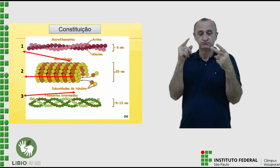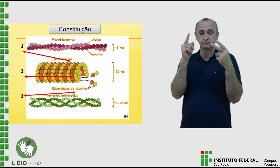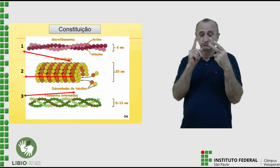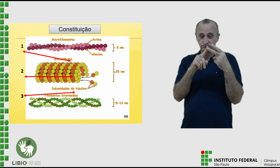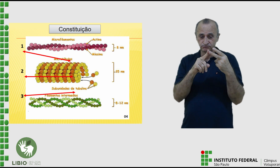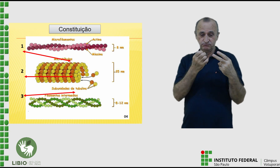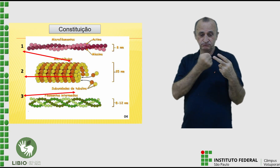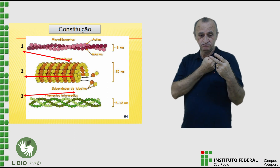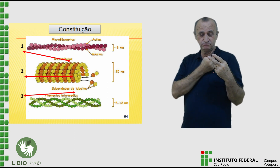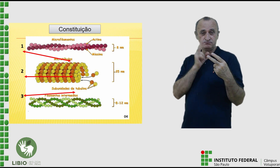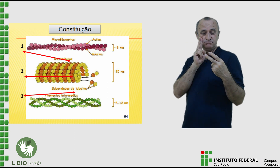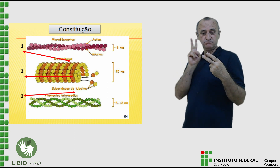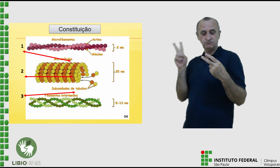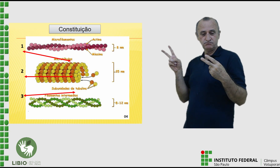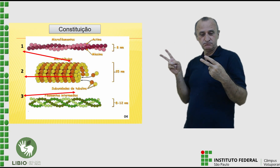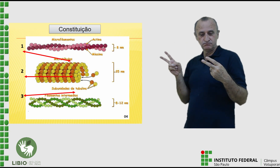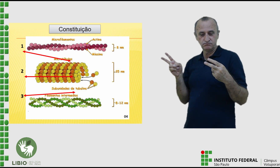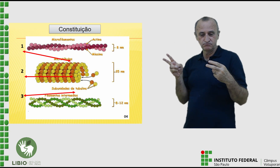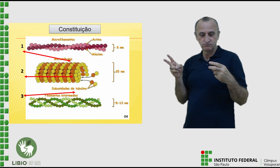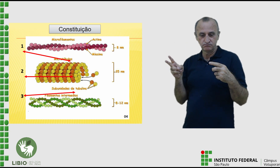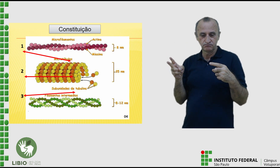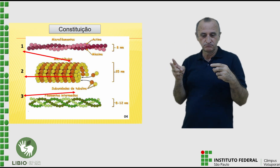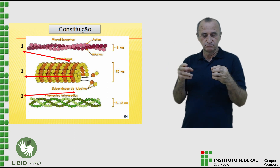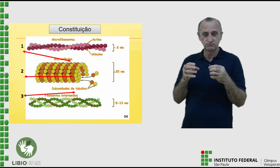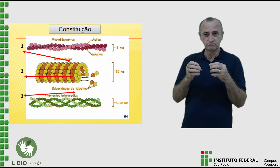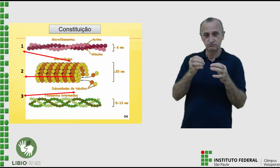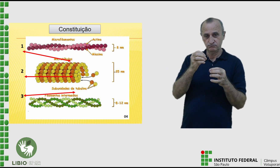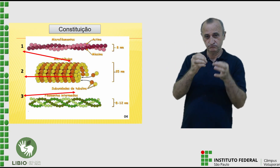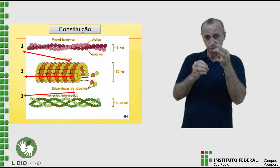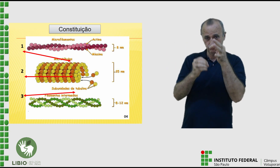microfilamentos. Número 2,